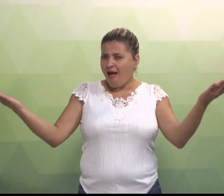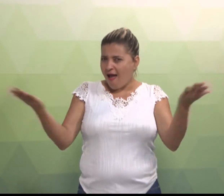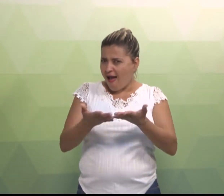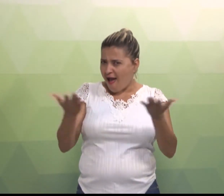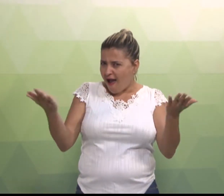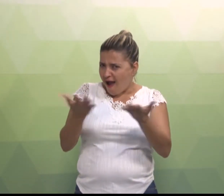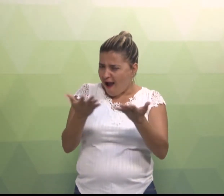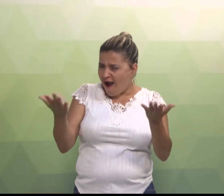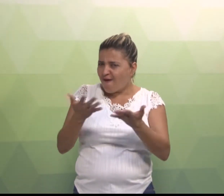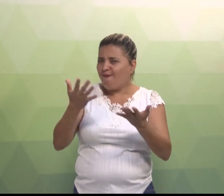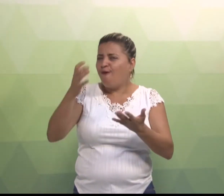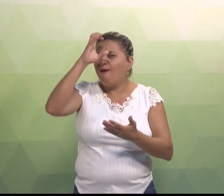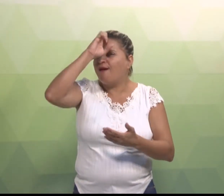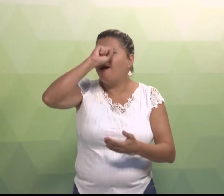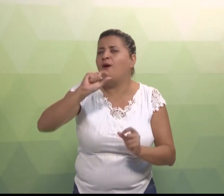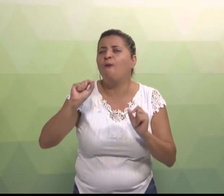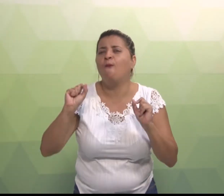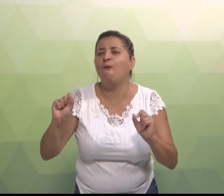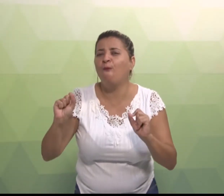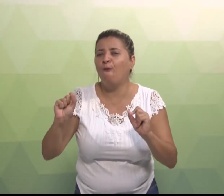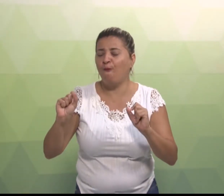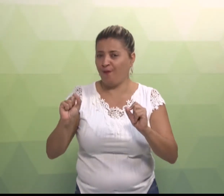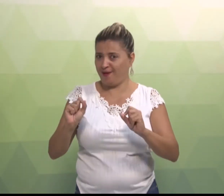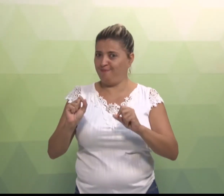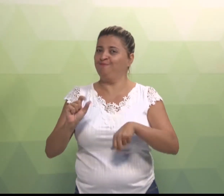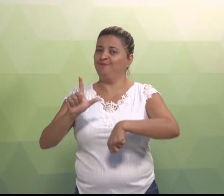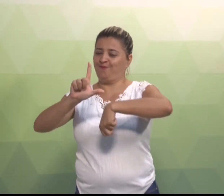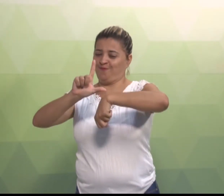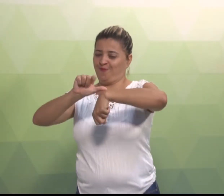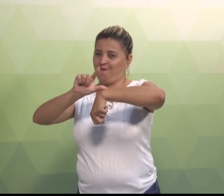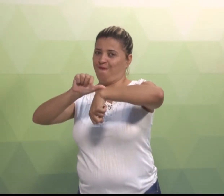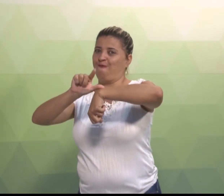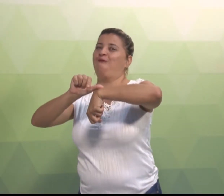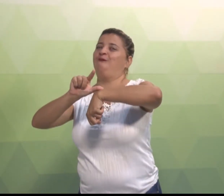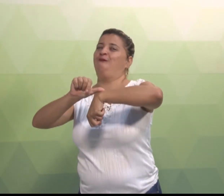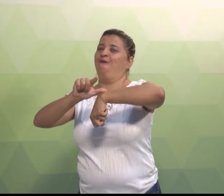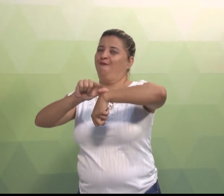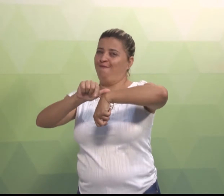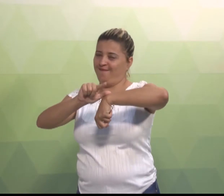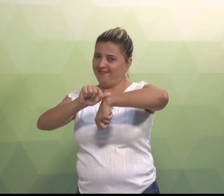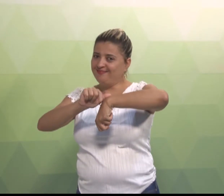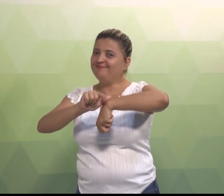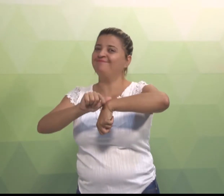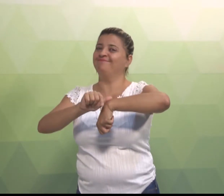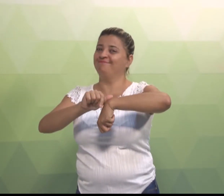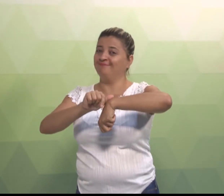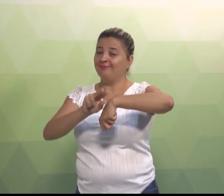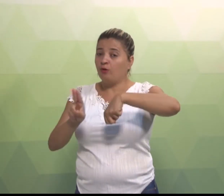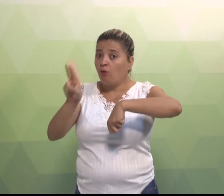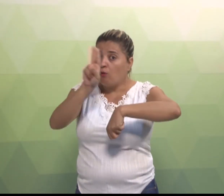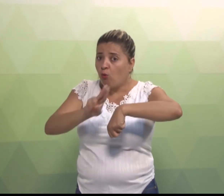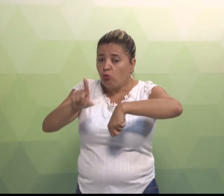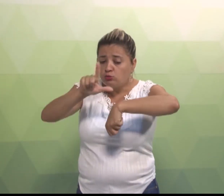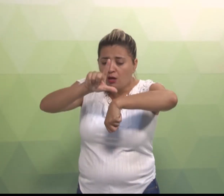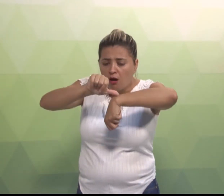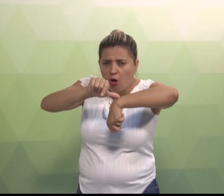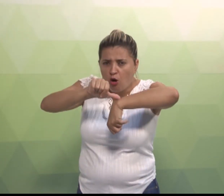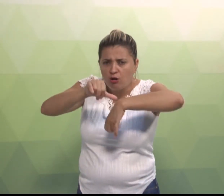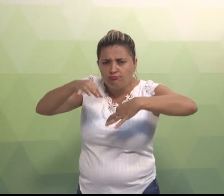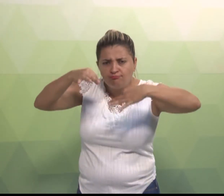Bom, agora eu vou explicar para vocês sobre as horas. Como nós utilizamos a